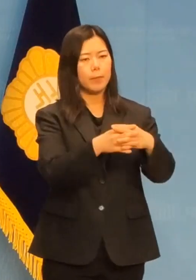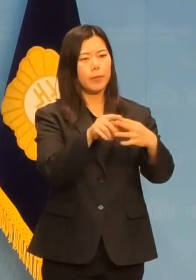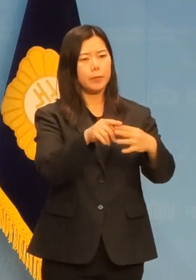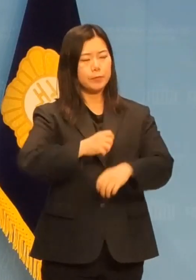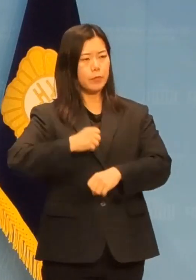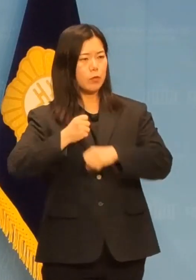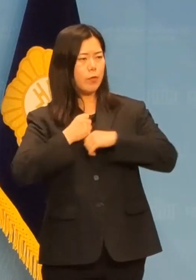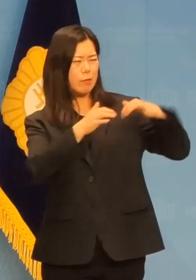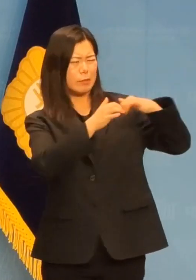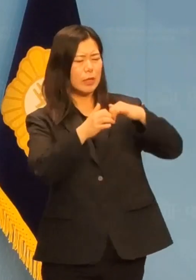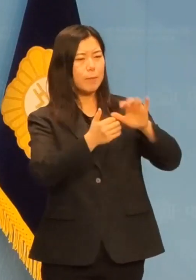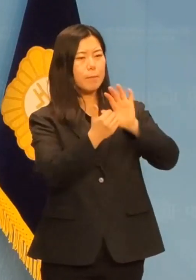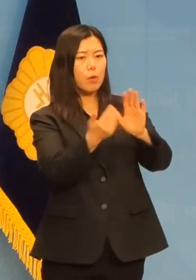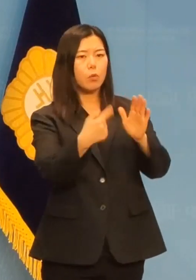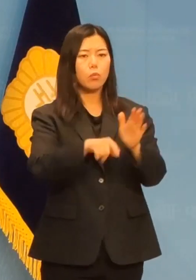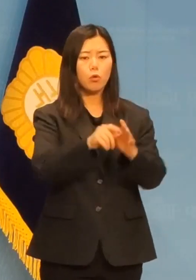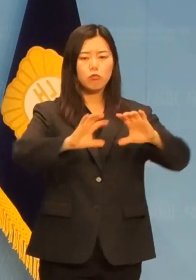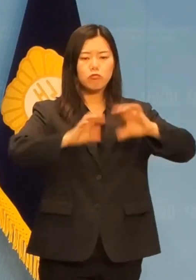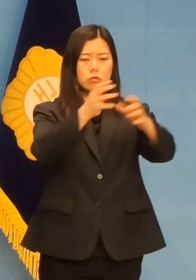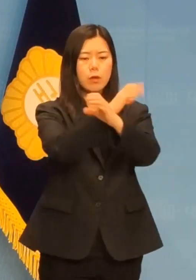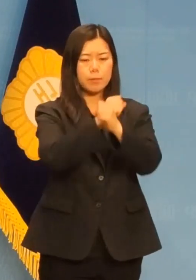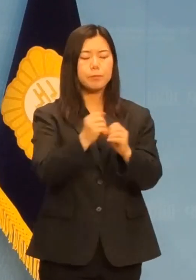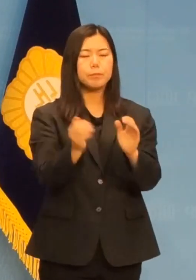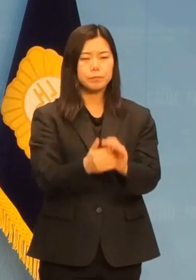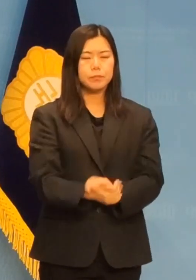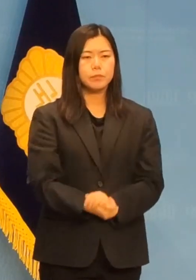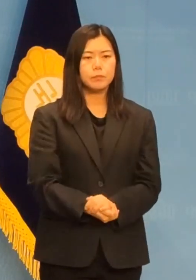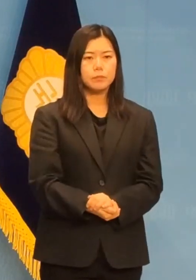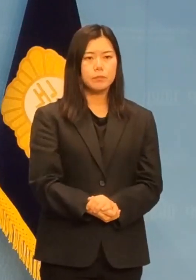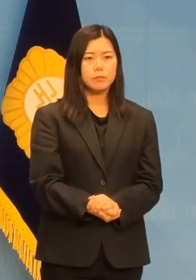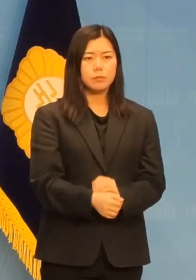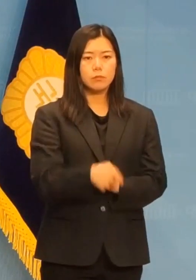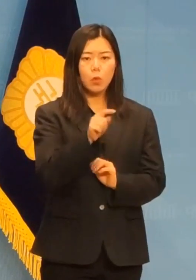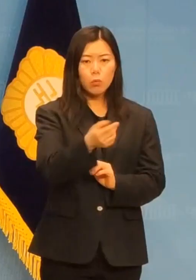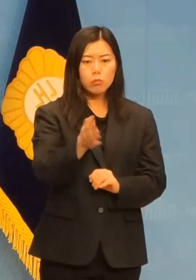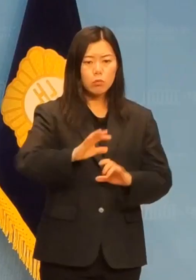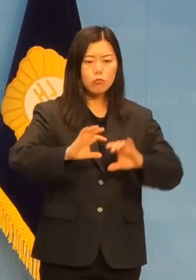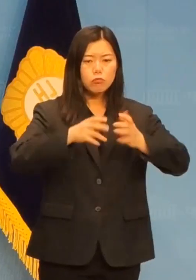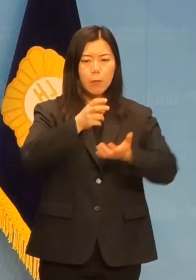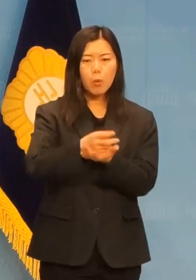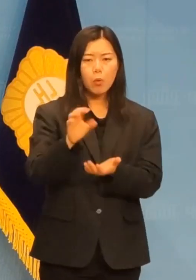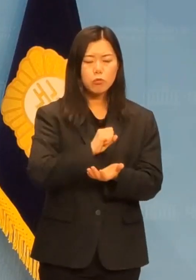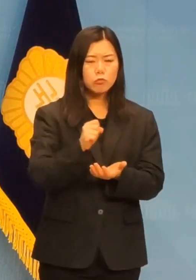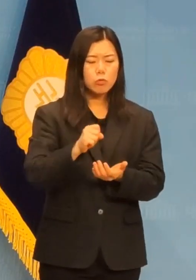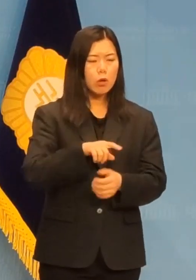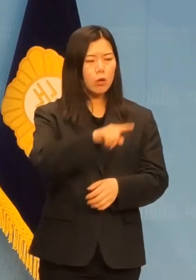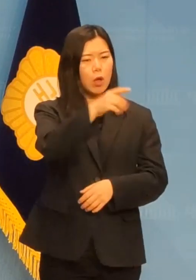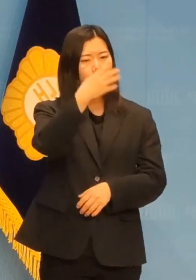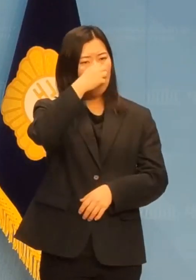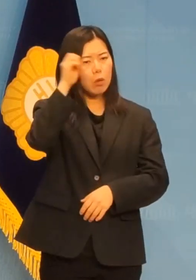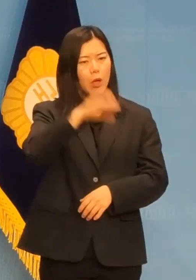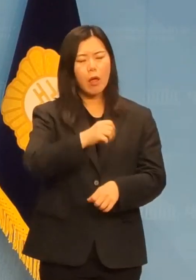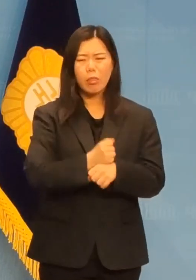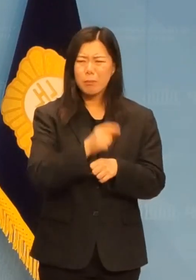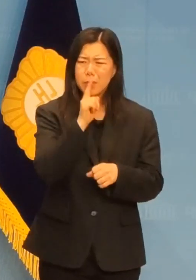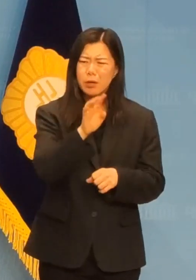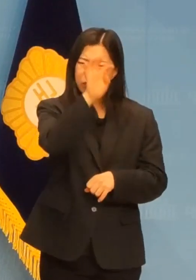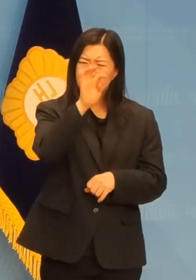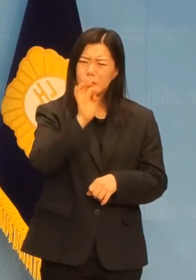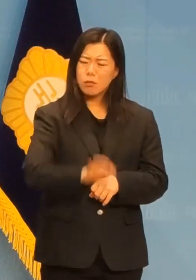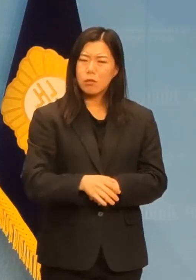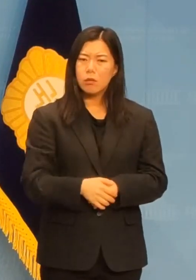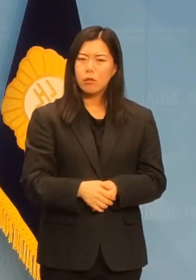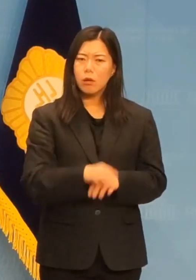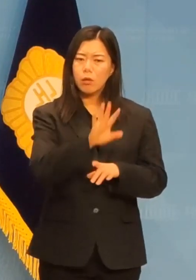충돌을 막기 위한 국제적 약속입니다. 이를 국내법으로 무력화하겠다는 시도는 조약법에 관한 비엔나